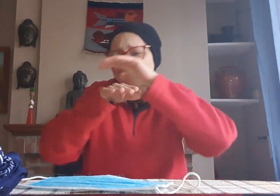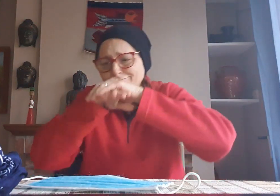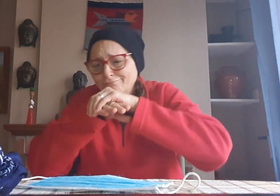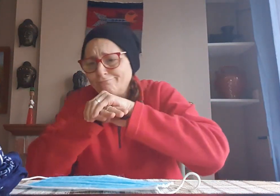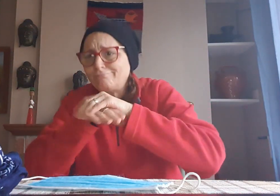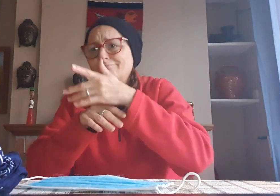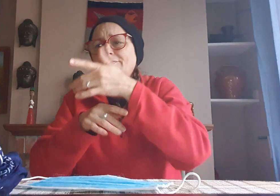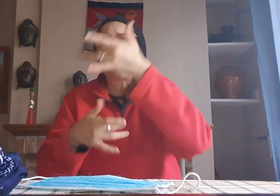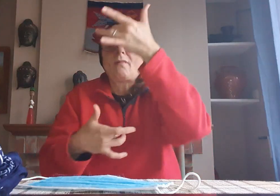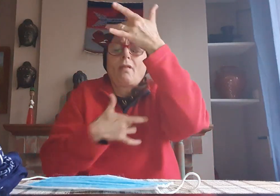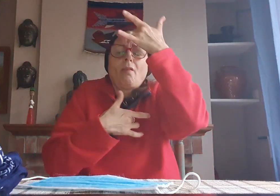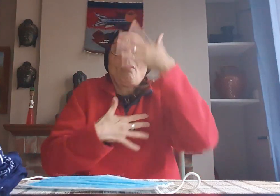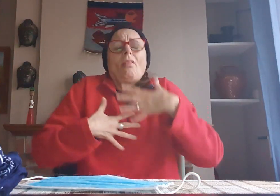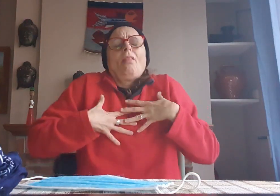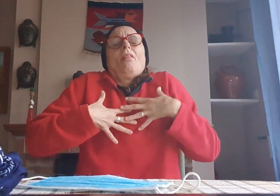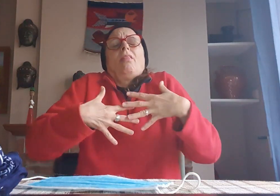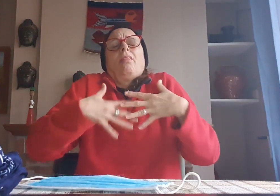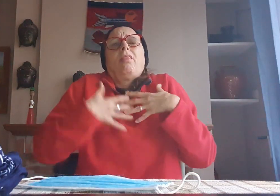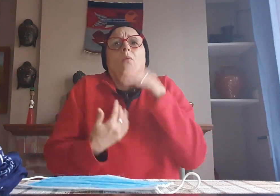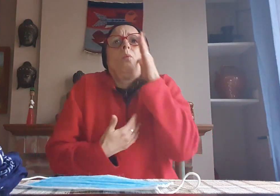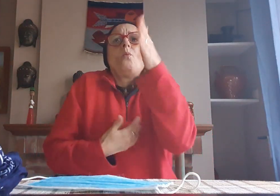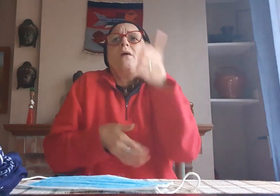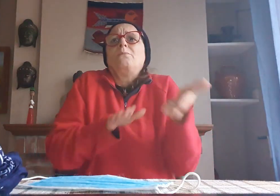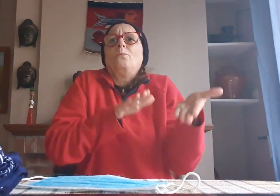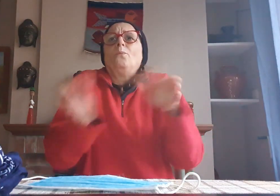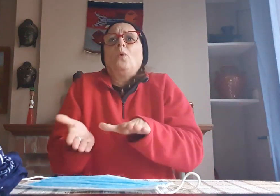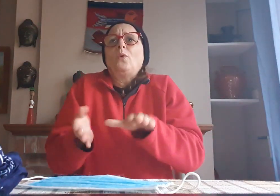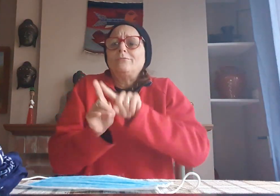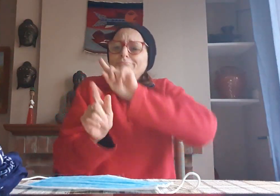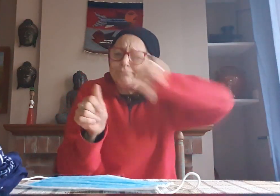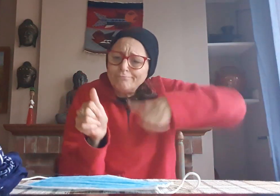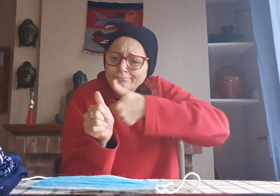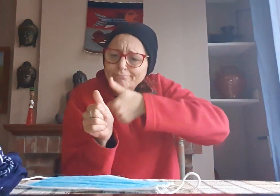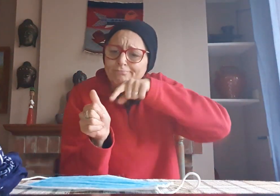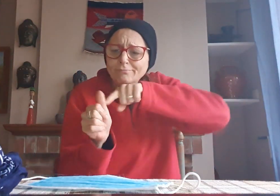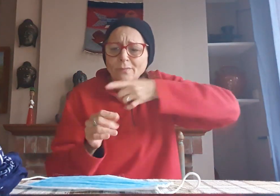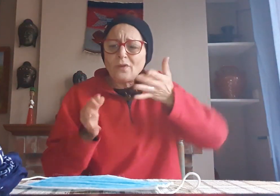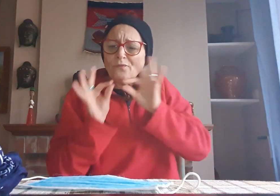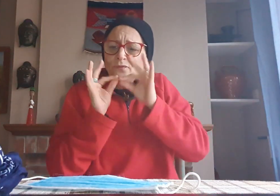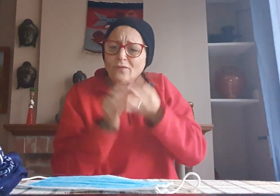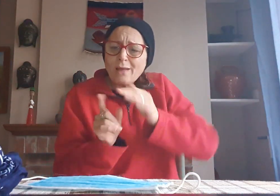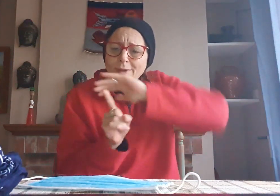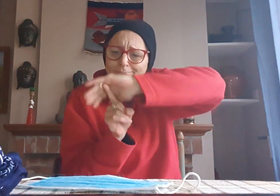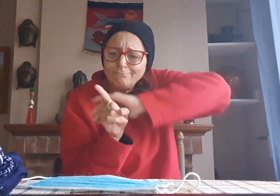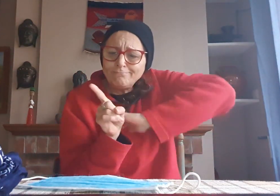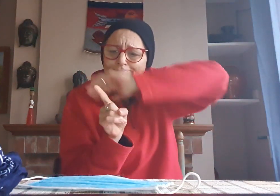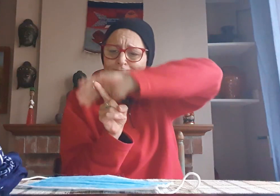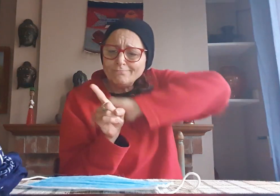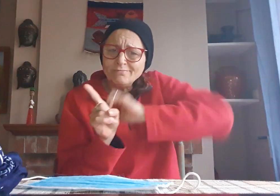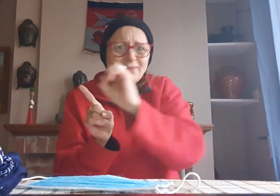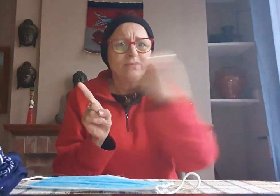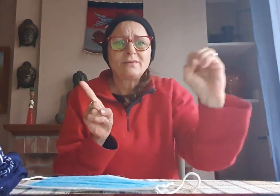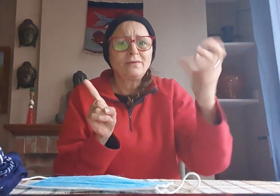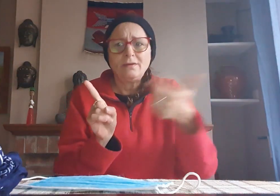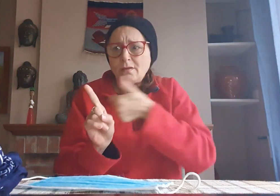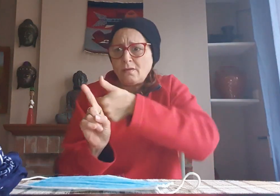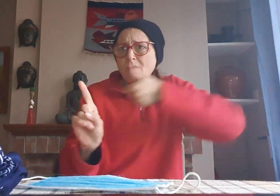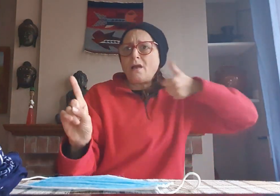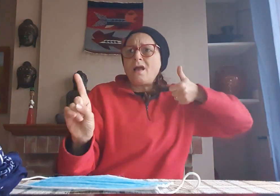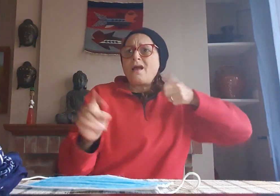playa Tricia para que la alquile este verano, pero no hay nada disponible. Pero parece que mi problema está a punto de solucionarse. ¿Os plantearíais